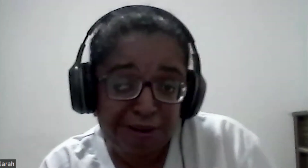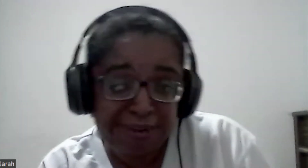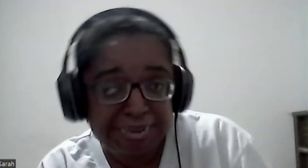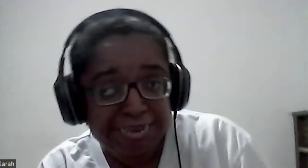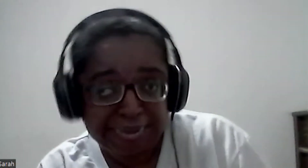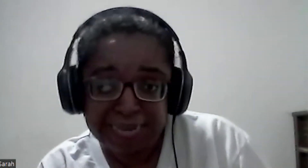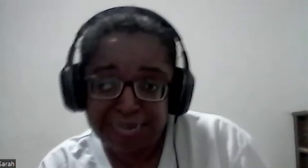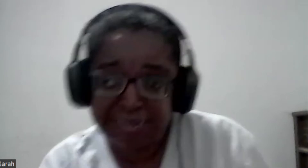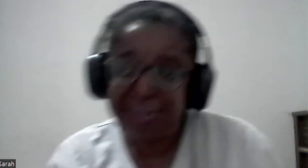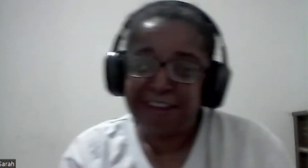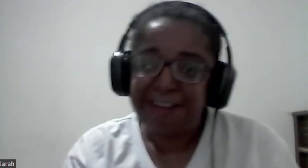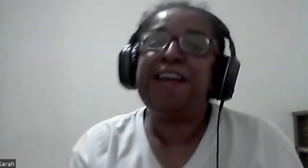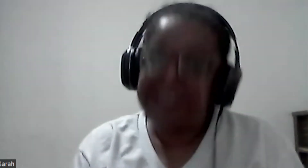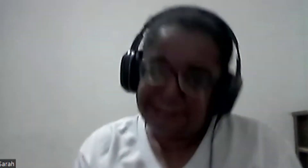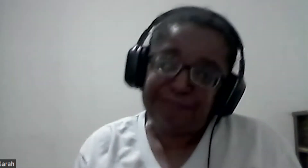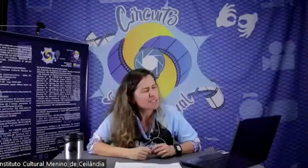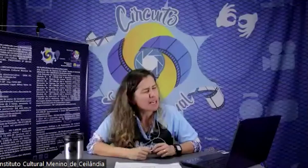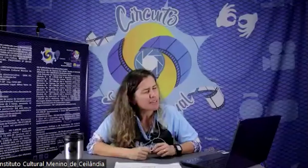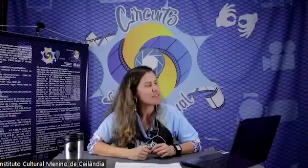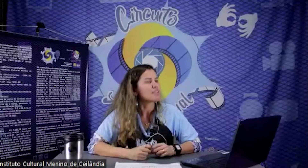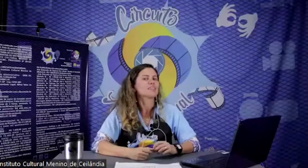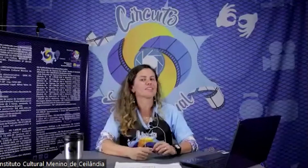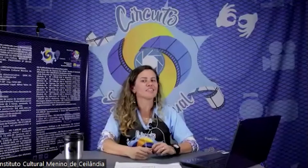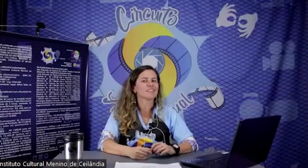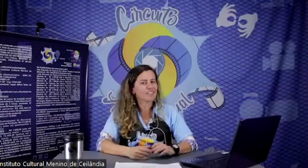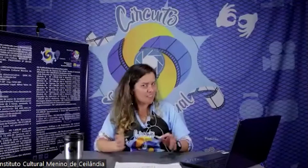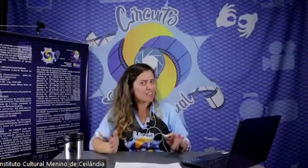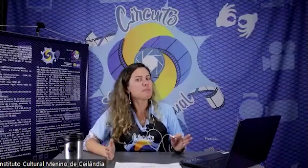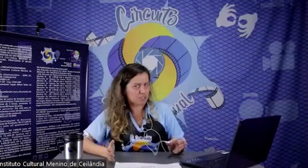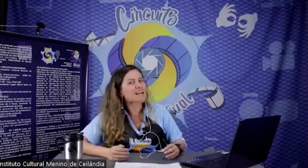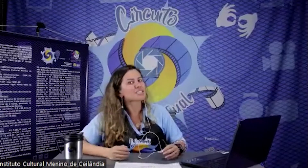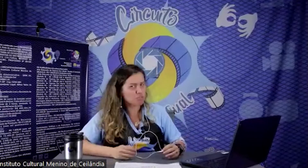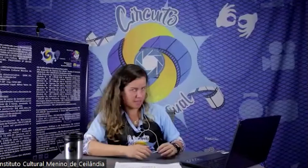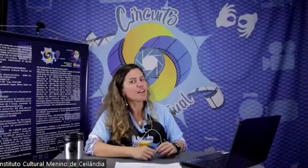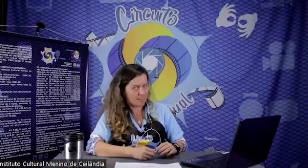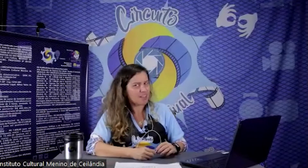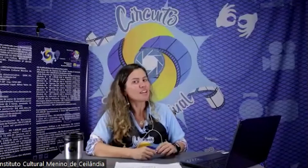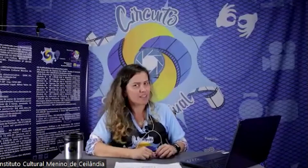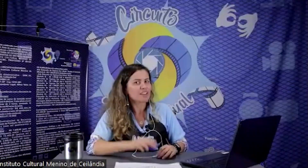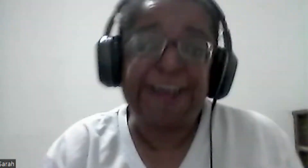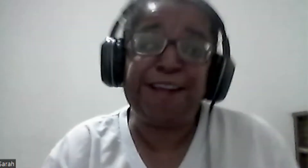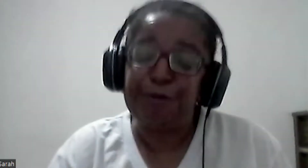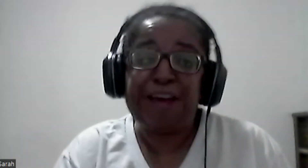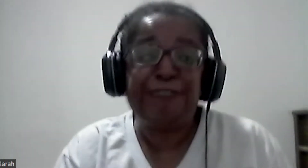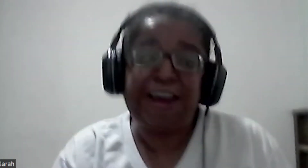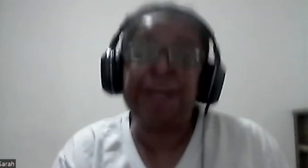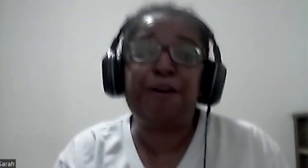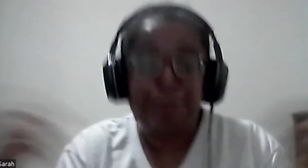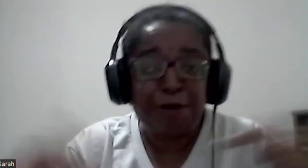só o adianta. desconto, né? Você é empresário. É mais fácil, né? É fácil. Agora, bora botar